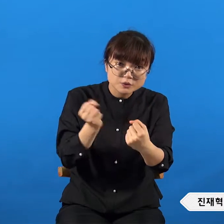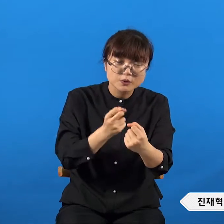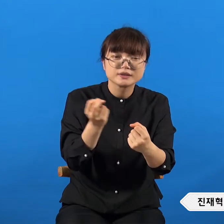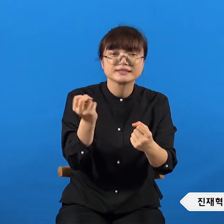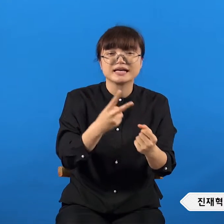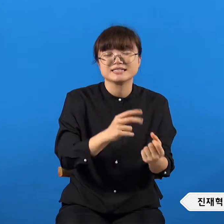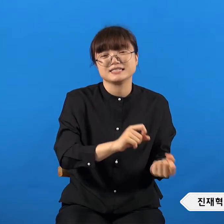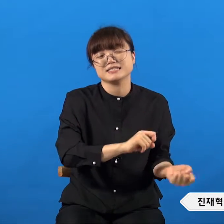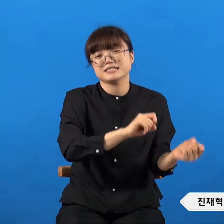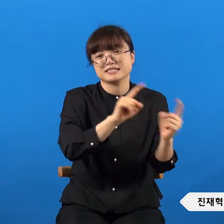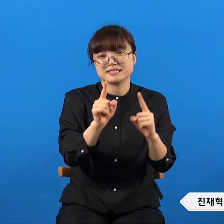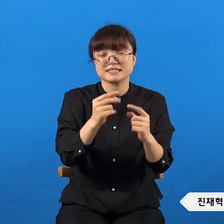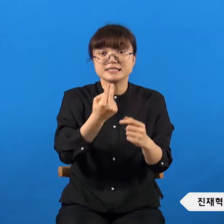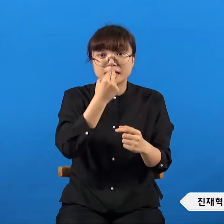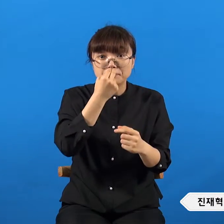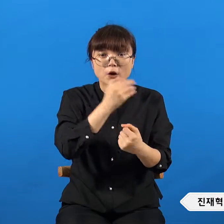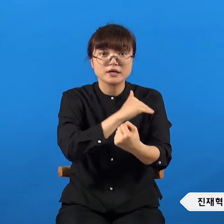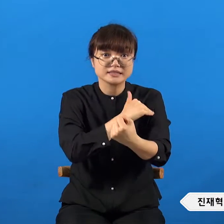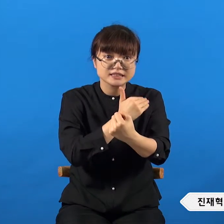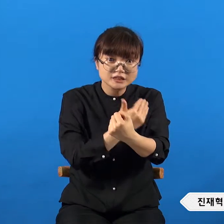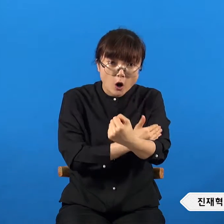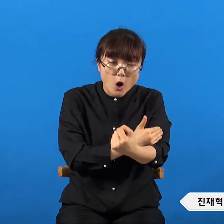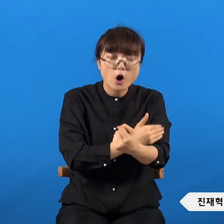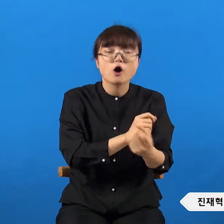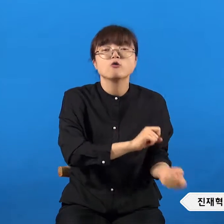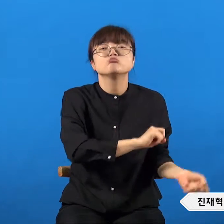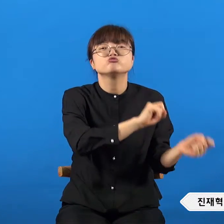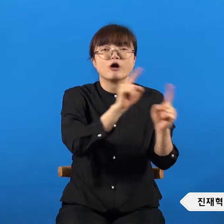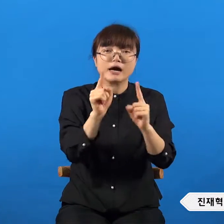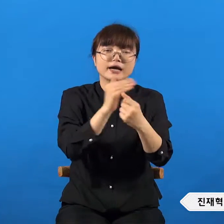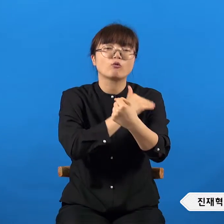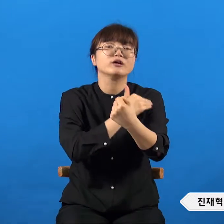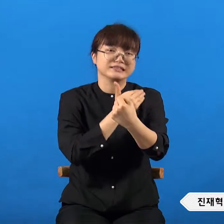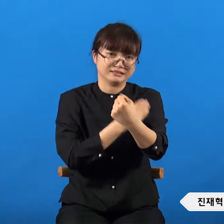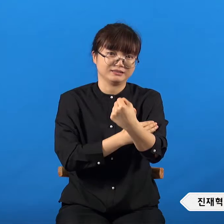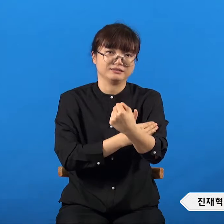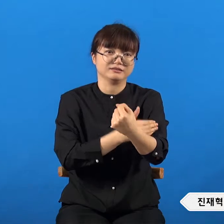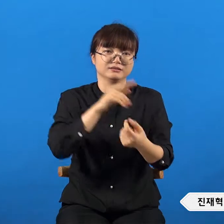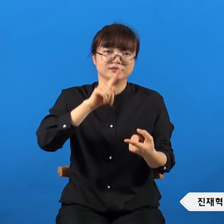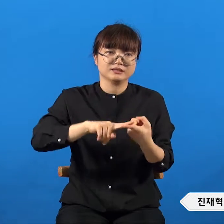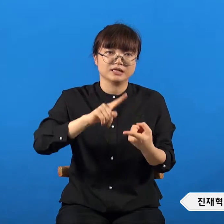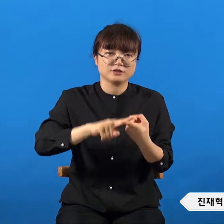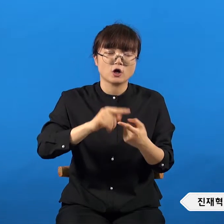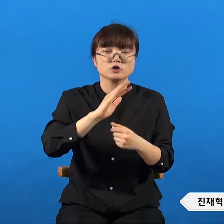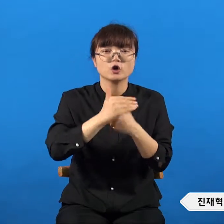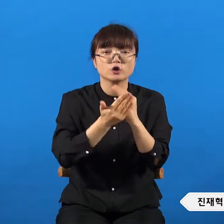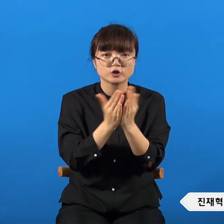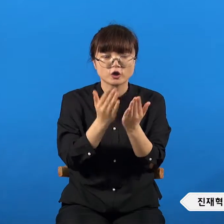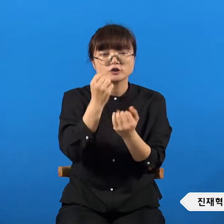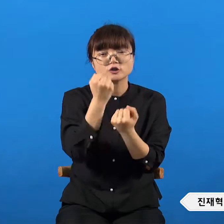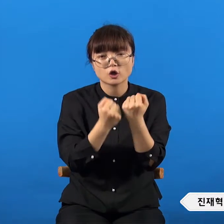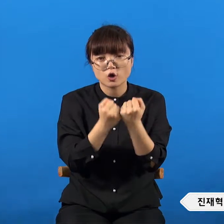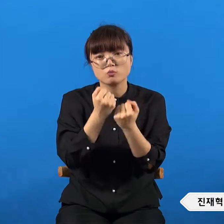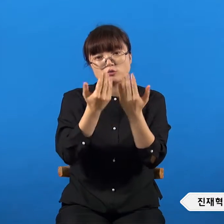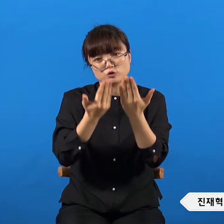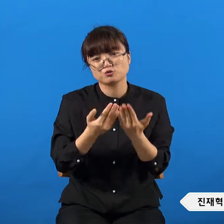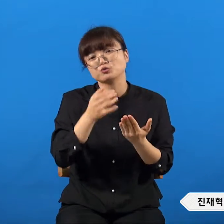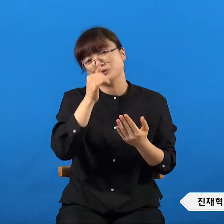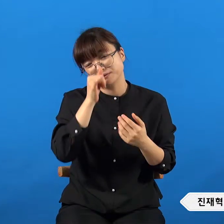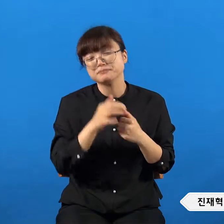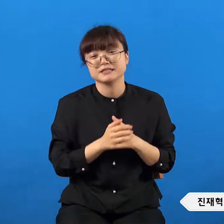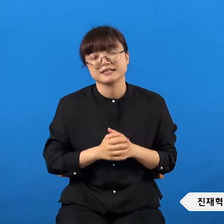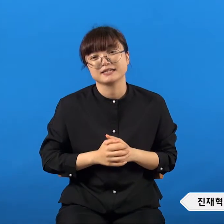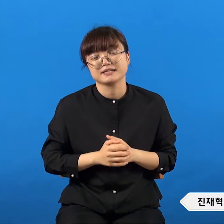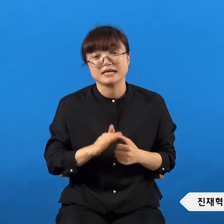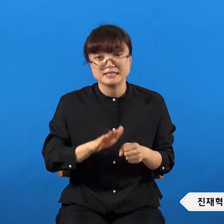일으키는 생명의 능력, 바로 부활의 권능인 것을 성경은